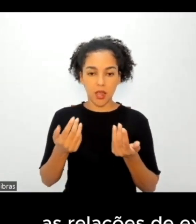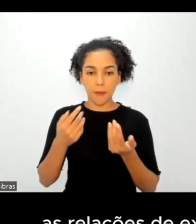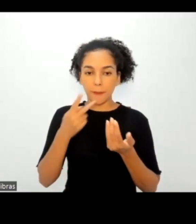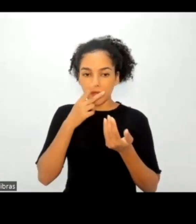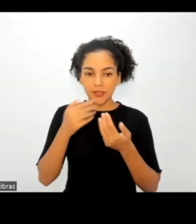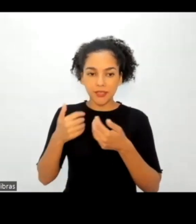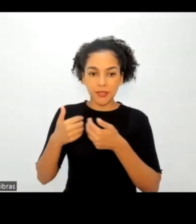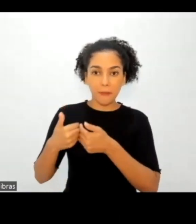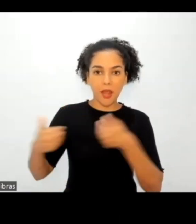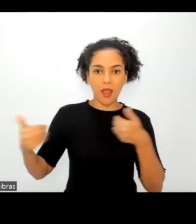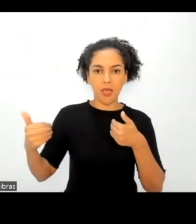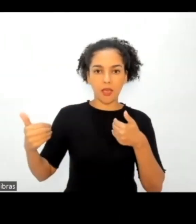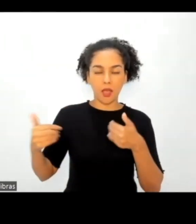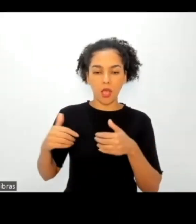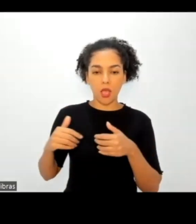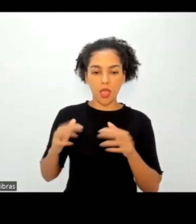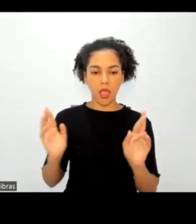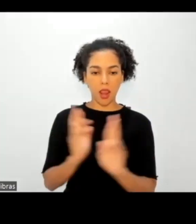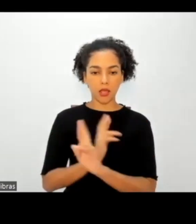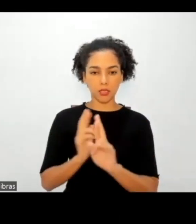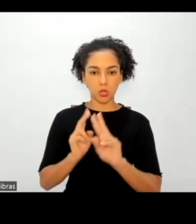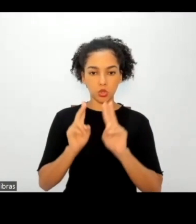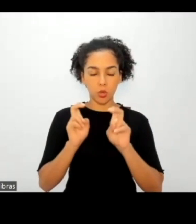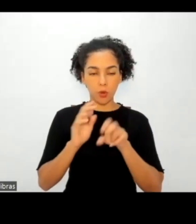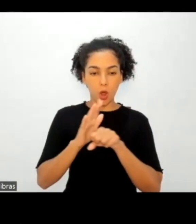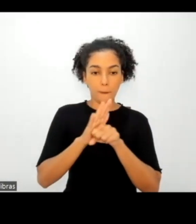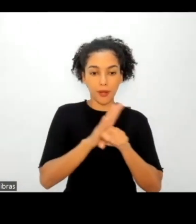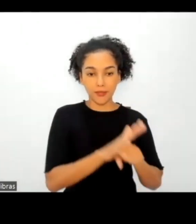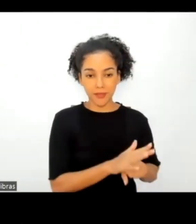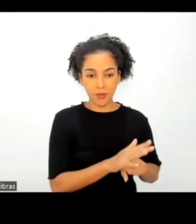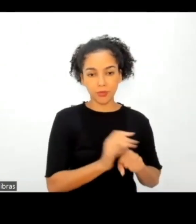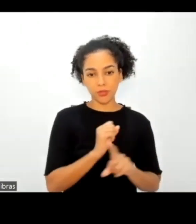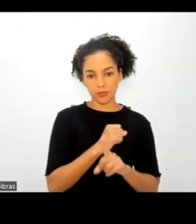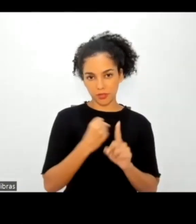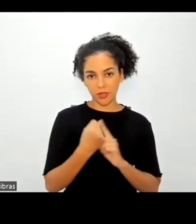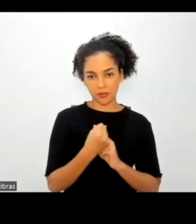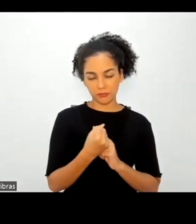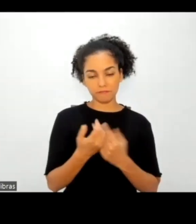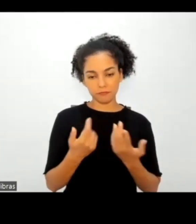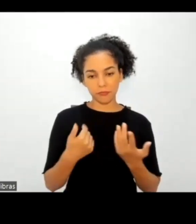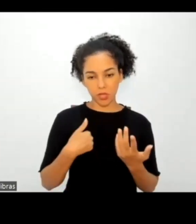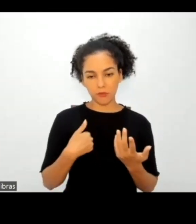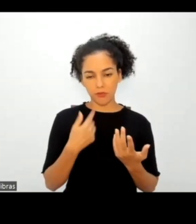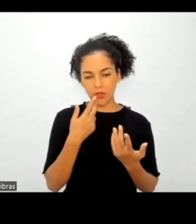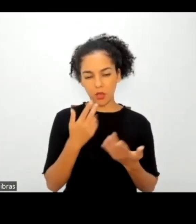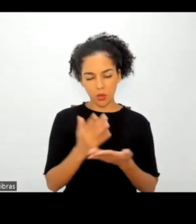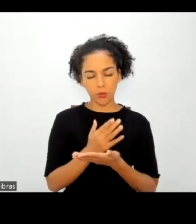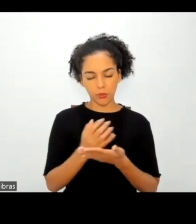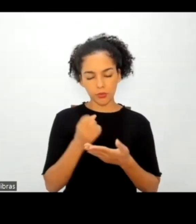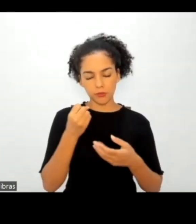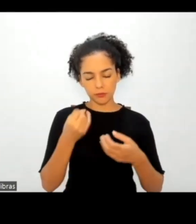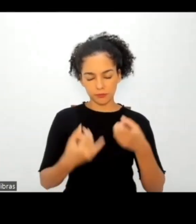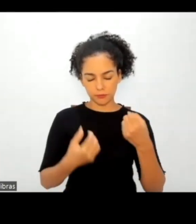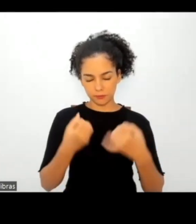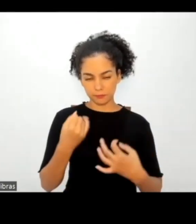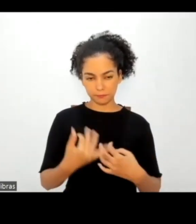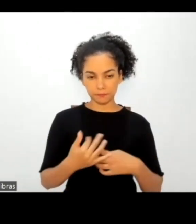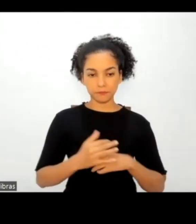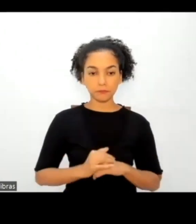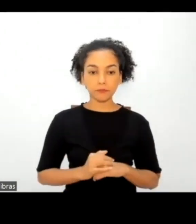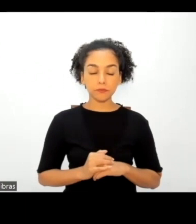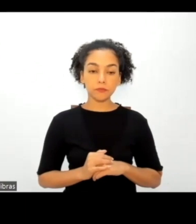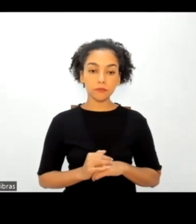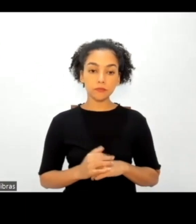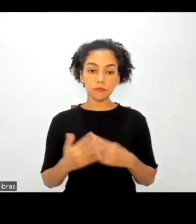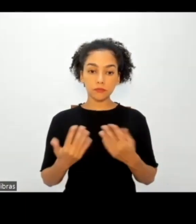nessa sociedade, né, que mais daqui a pouco eu vou, né, tentar trazer alguns elementos, né. E aí, assim, eu